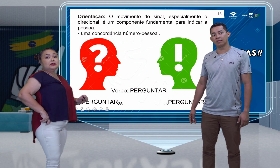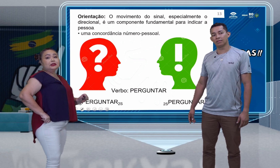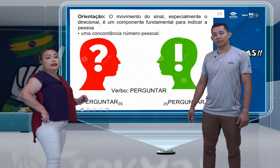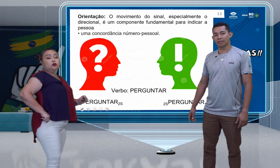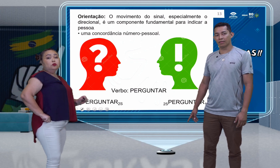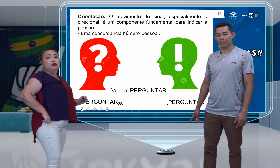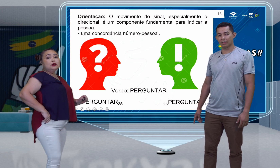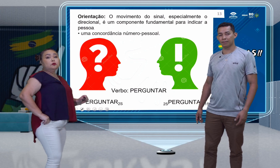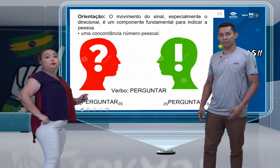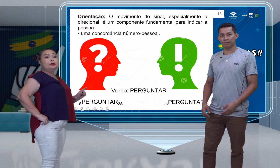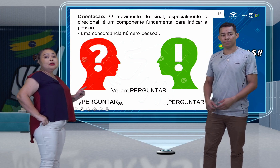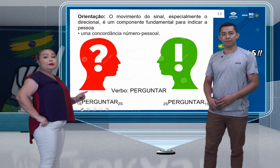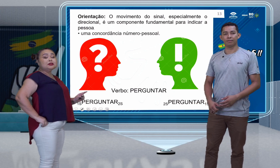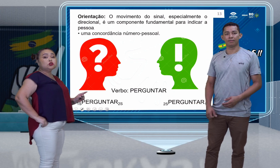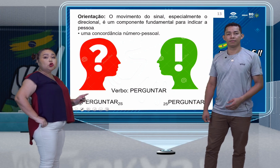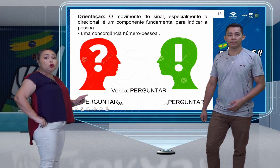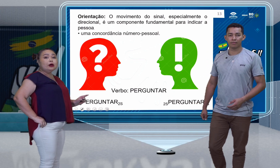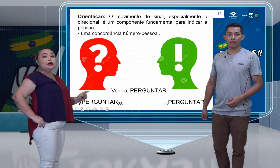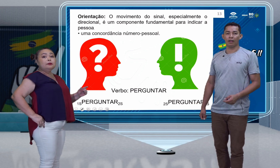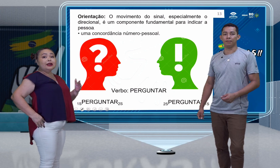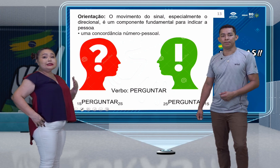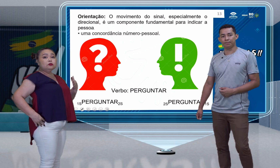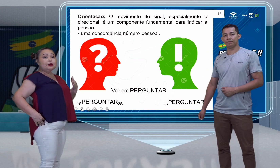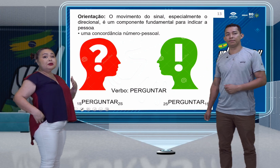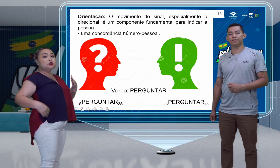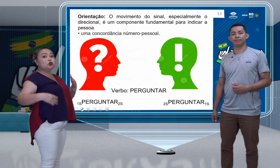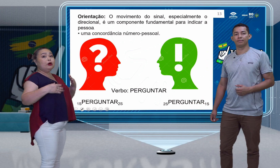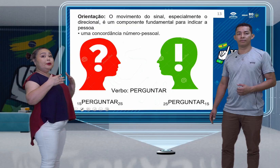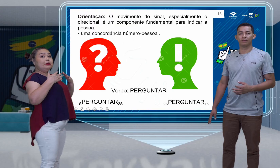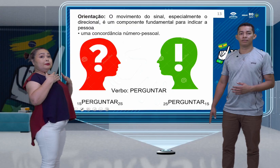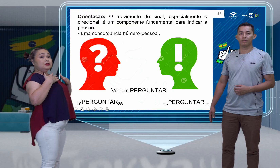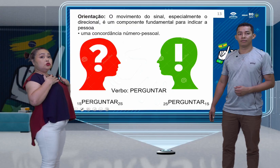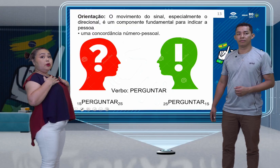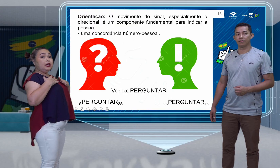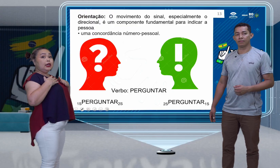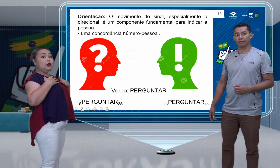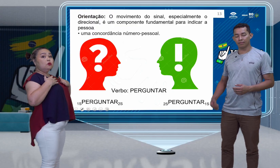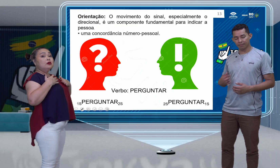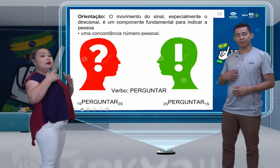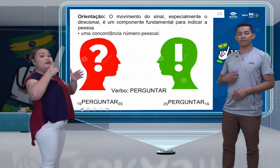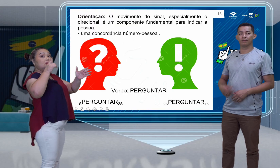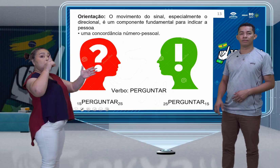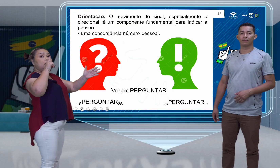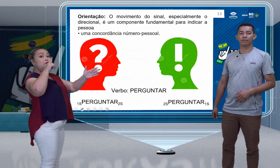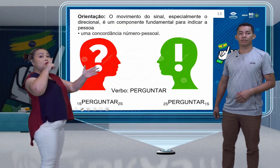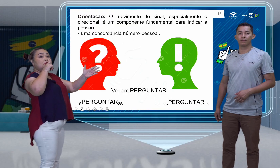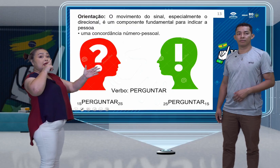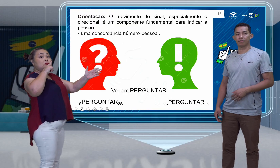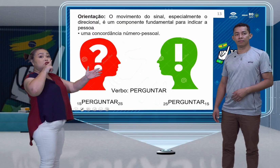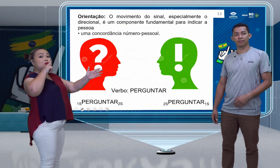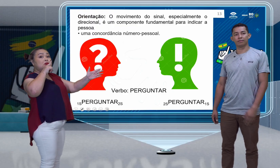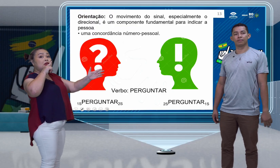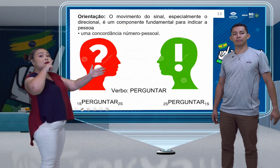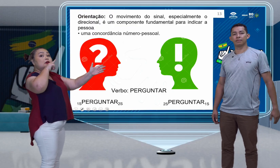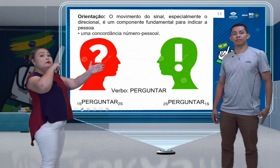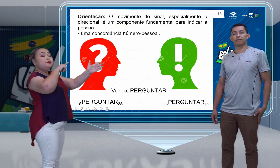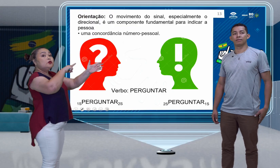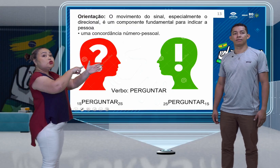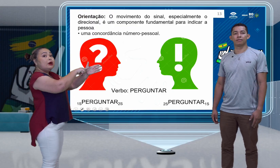está aqui comigo, primeira pessoa para segunda pessoa. A primeira pessoa eu, faço o movimento saindo de mim para o